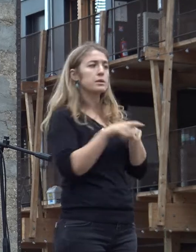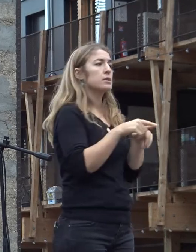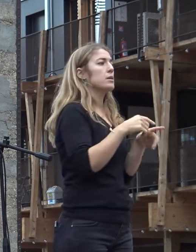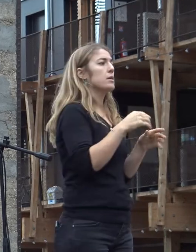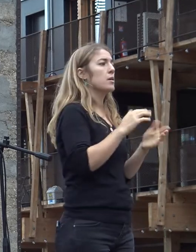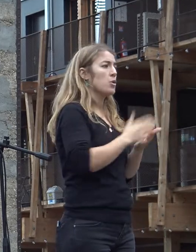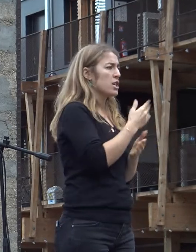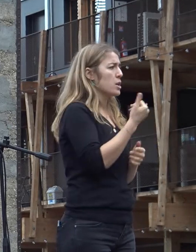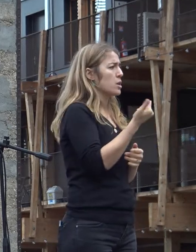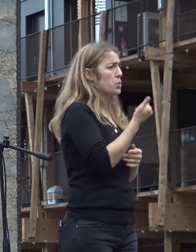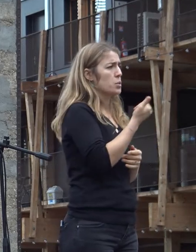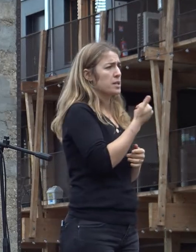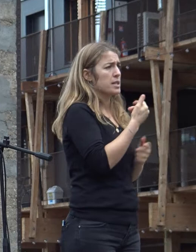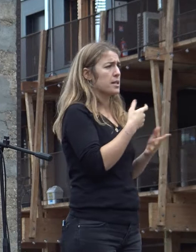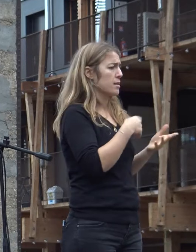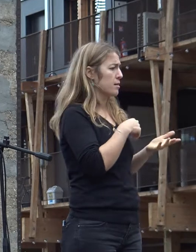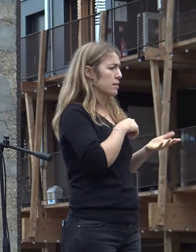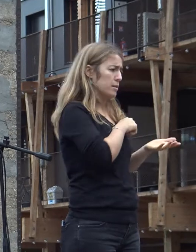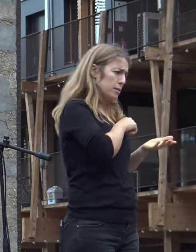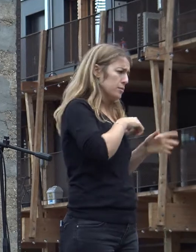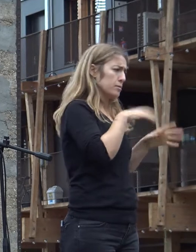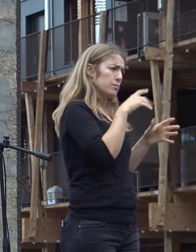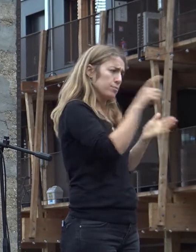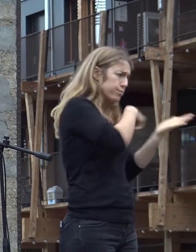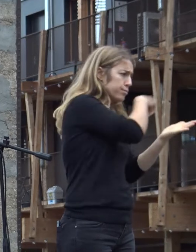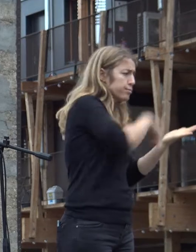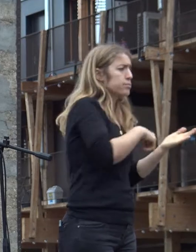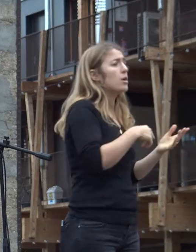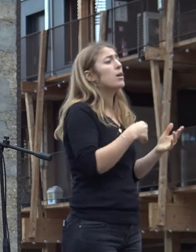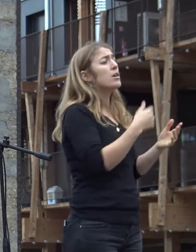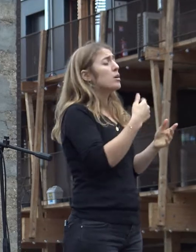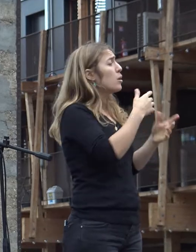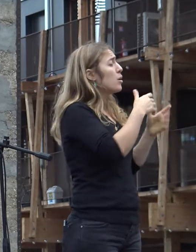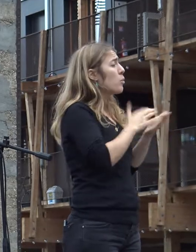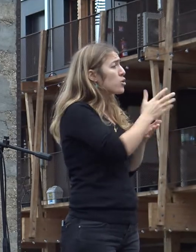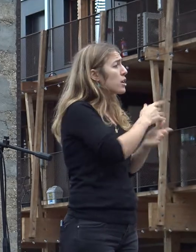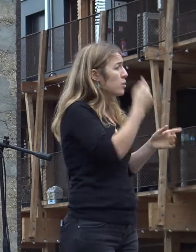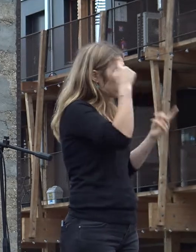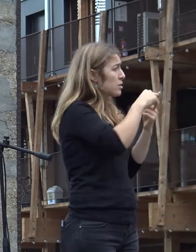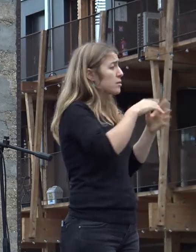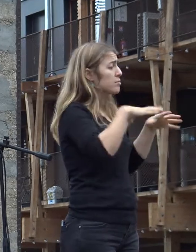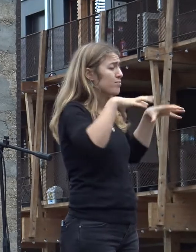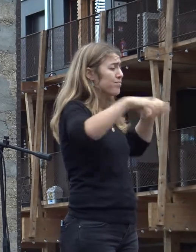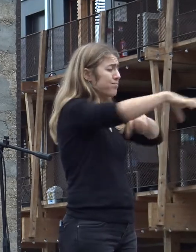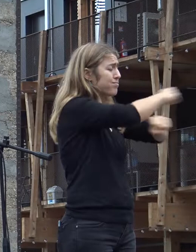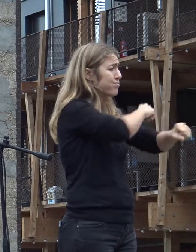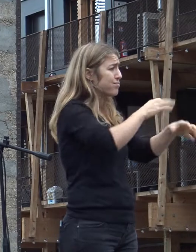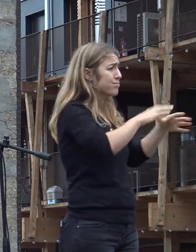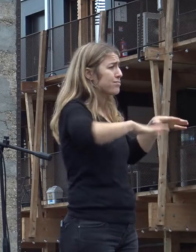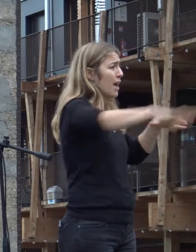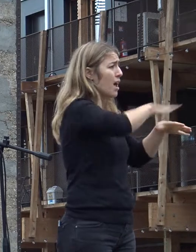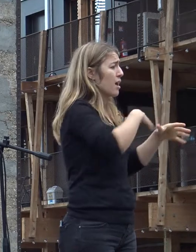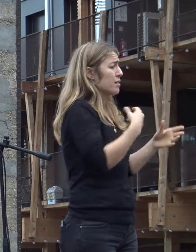sont dévoreurs de terres, de biodiversité et qui échappent à tout contrôle citoyen.